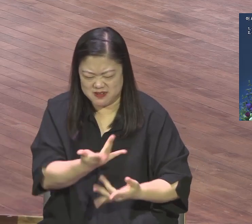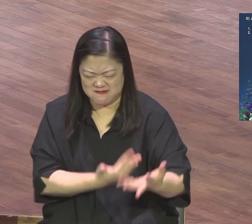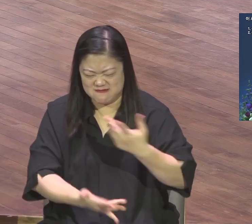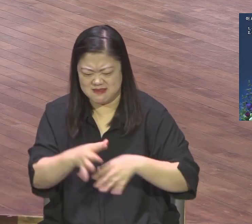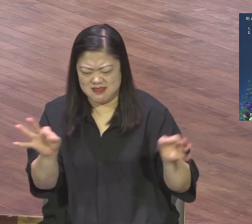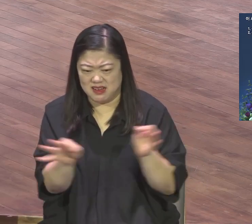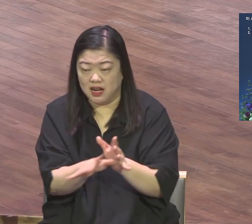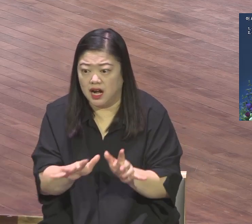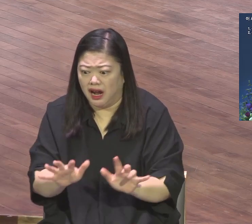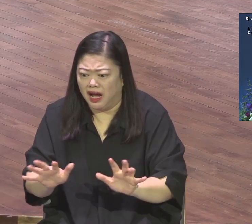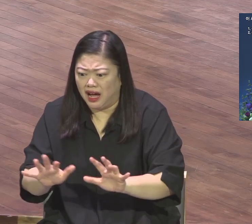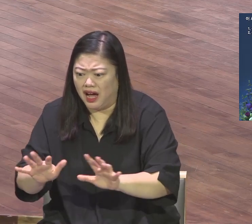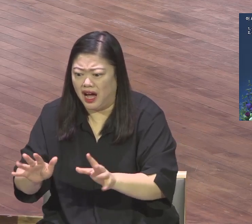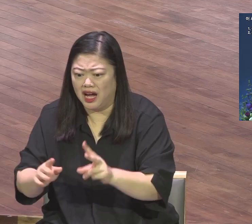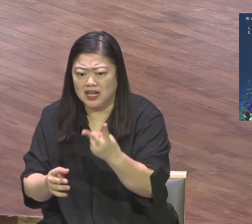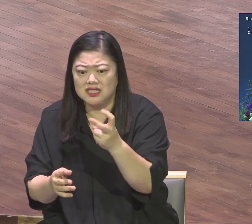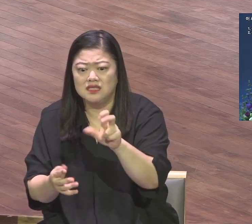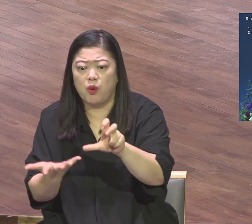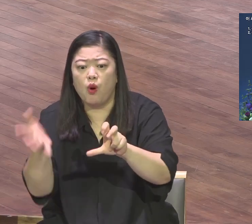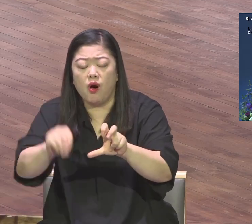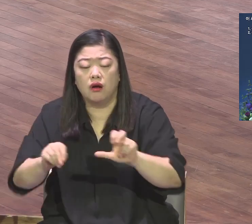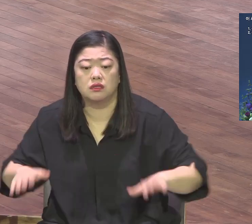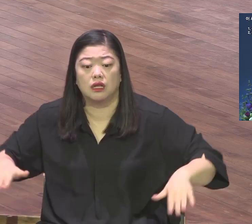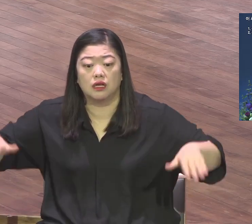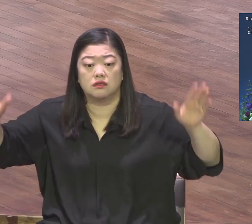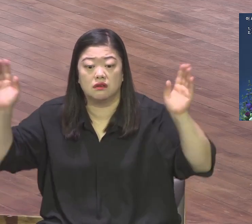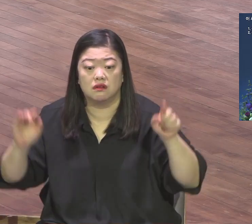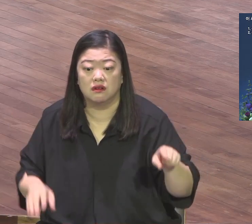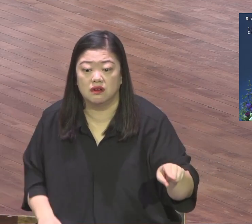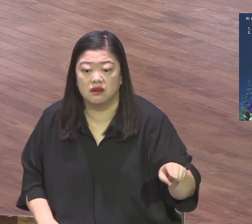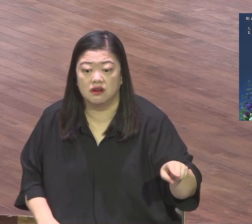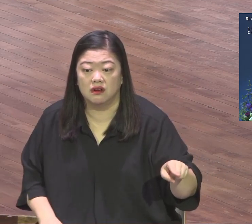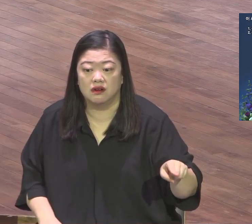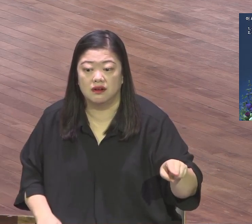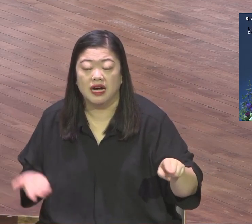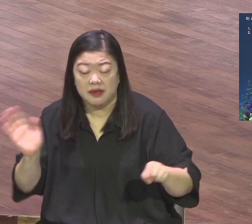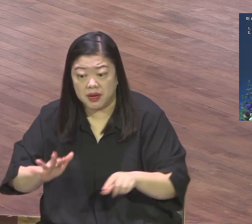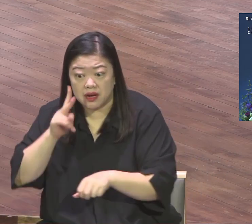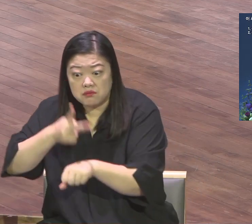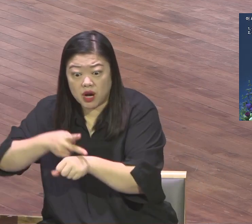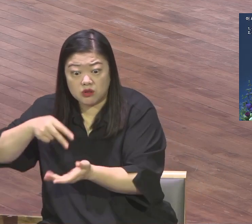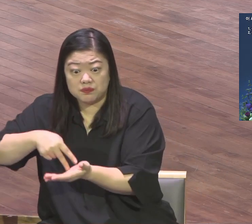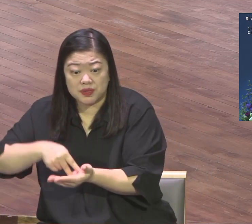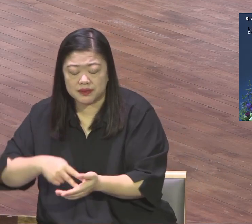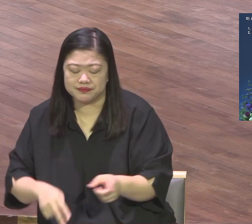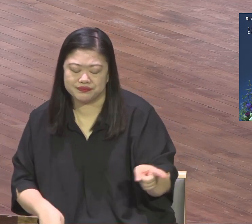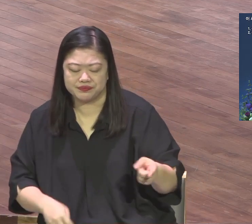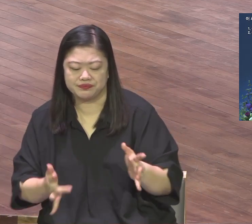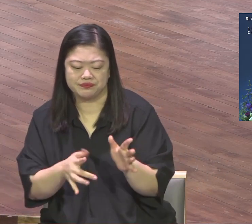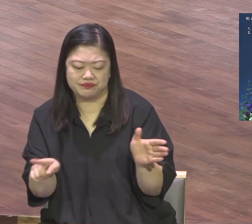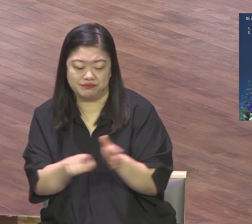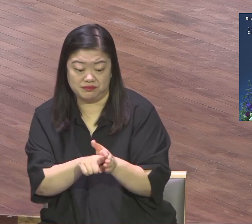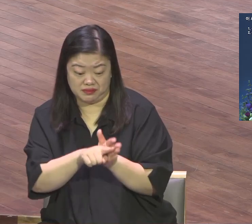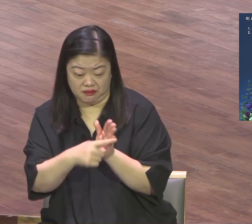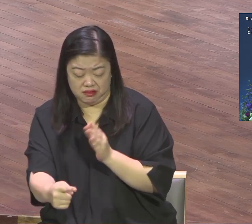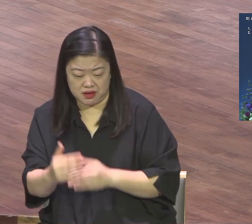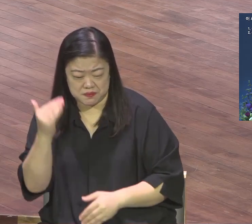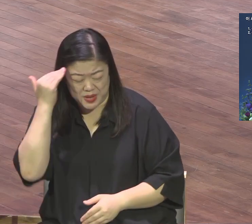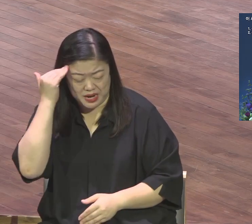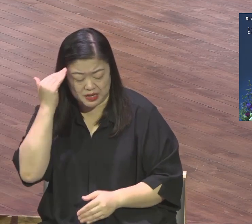여러분 속에 있는 사탄의 망대 무너뜨리시기 바랍니다. 집에 있는 사탄의 망대 무너뜨려 버려.